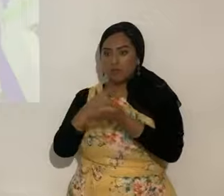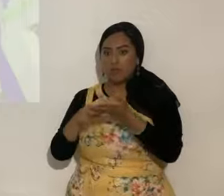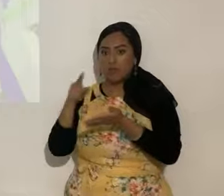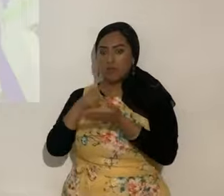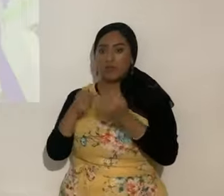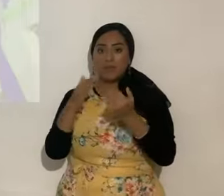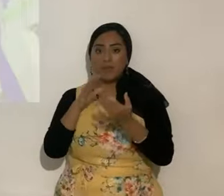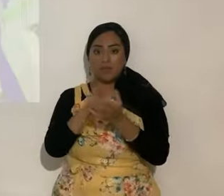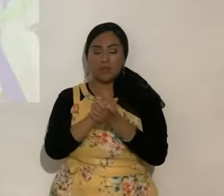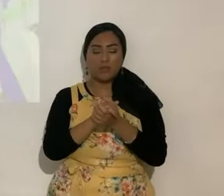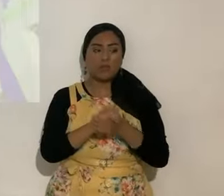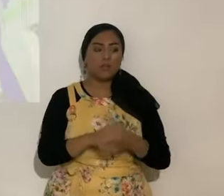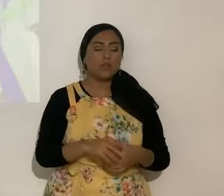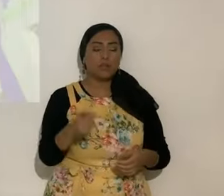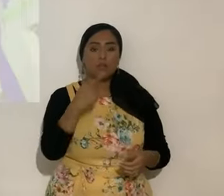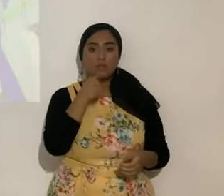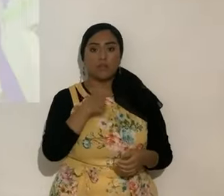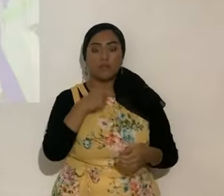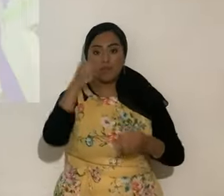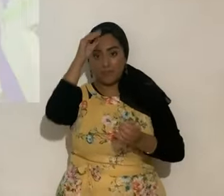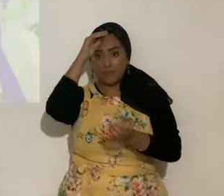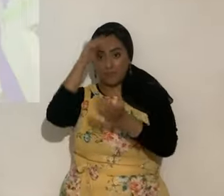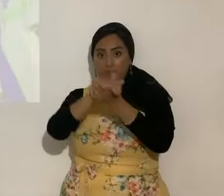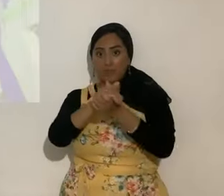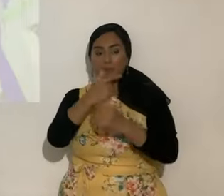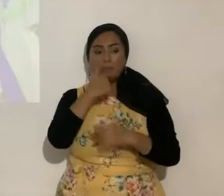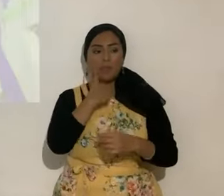de muchos matrimonios, que me decía el esposo,